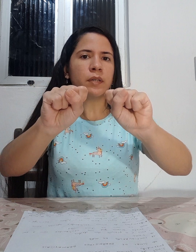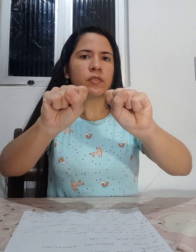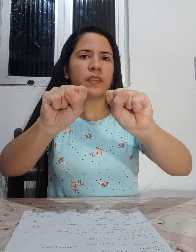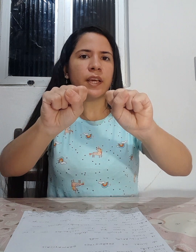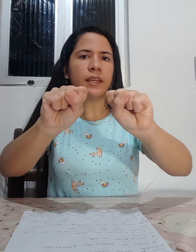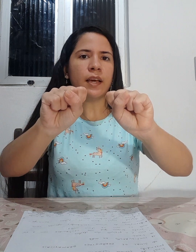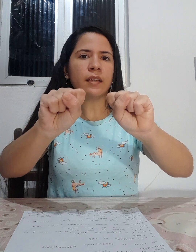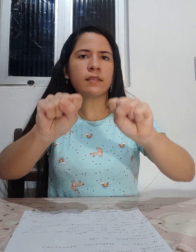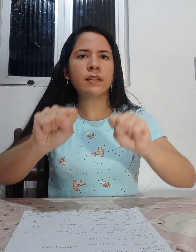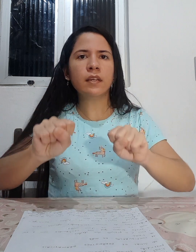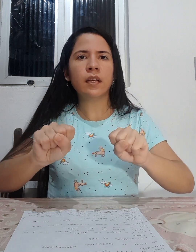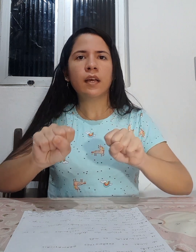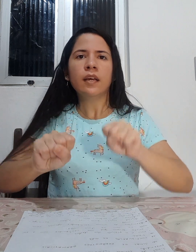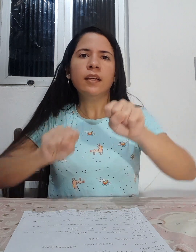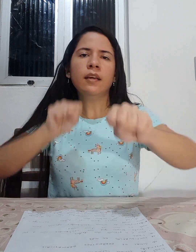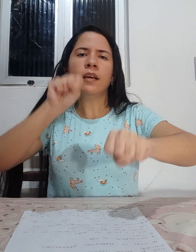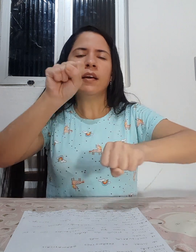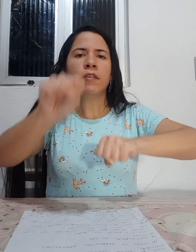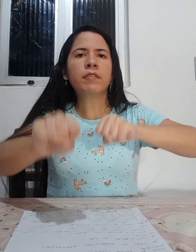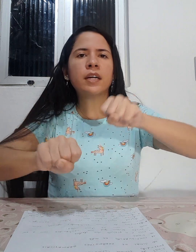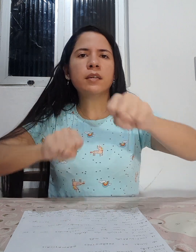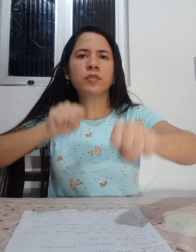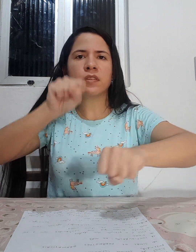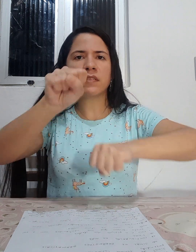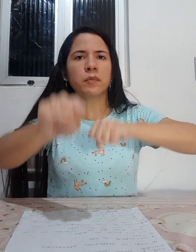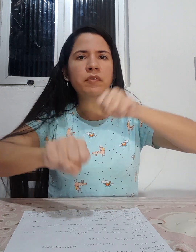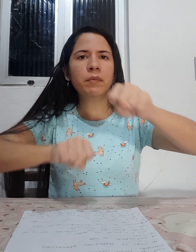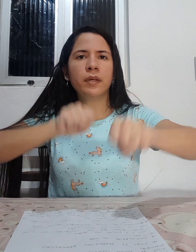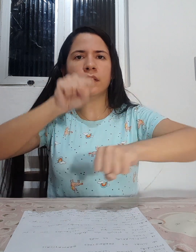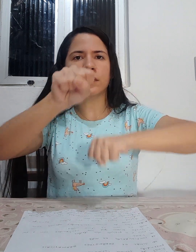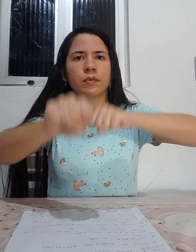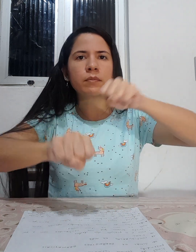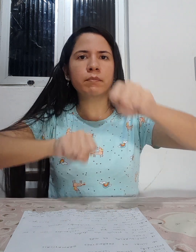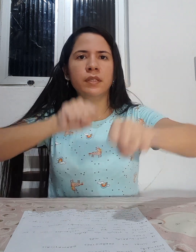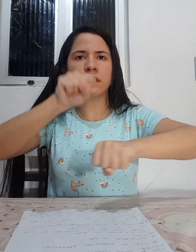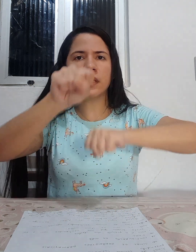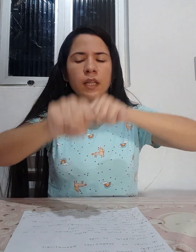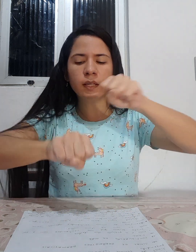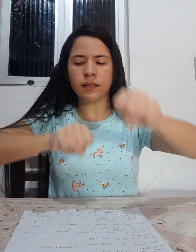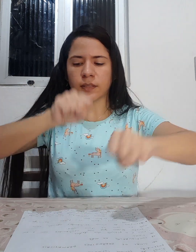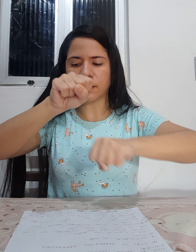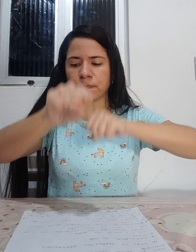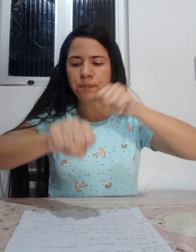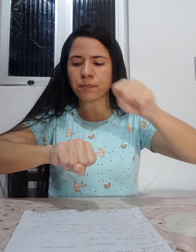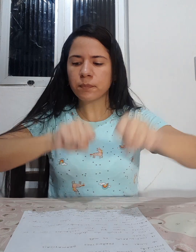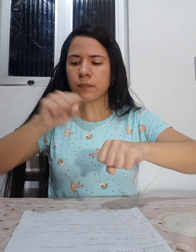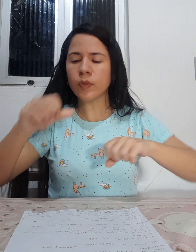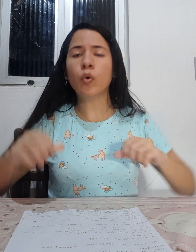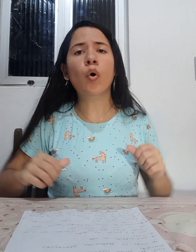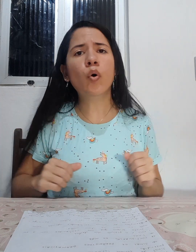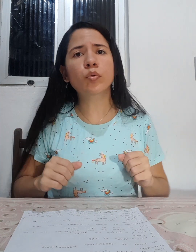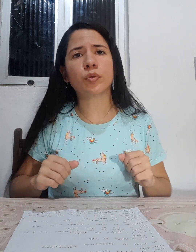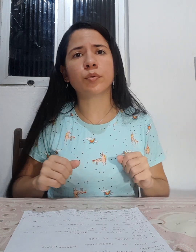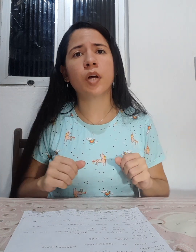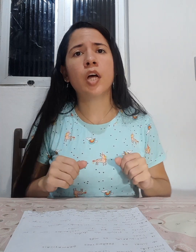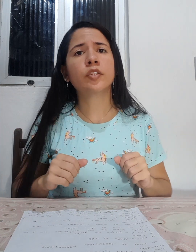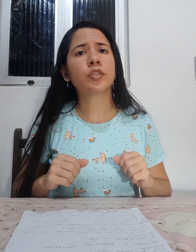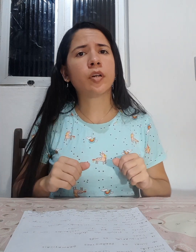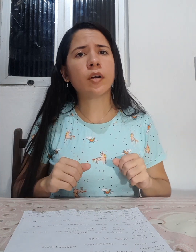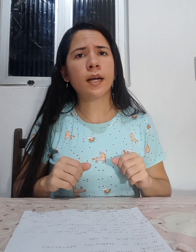mãos ficam em S e faremos esse movimento, bicicleta. Outro,